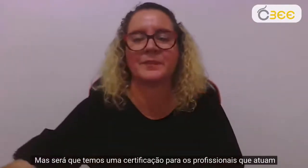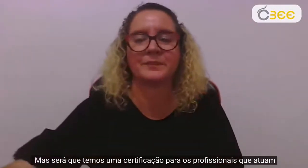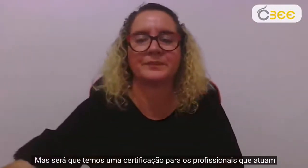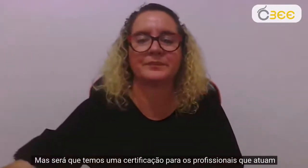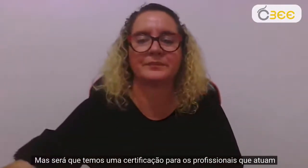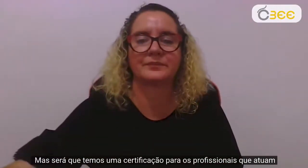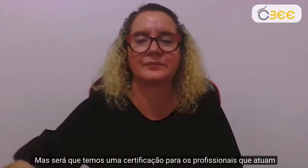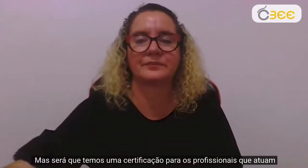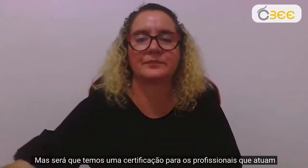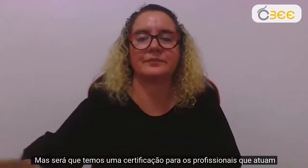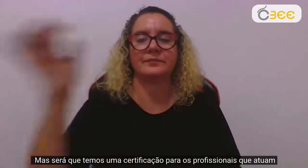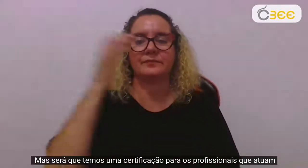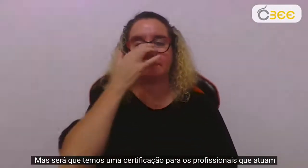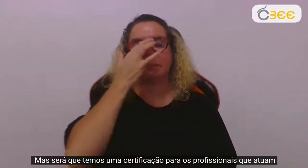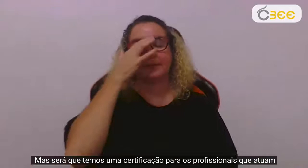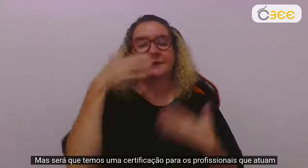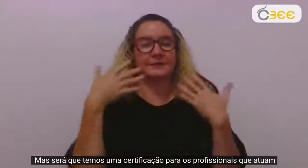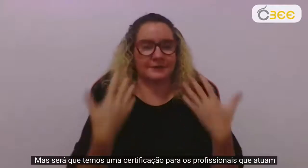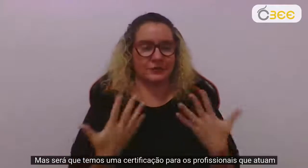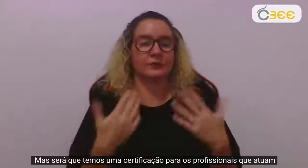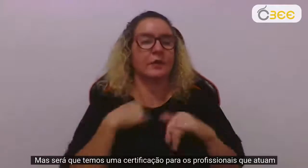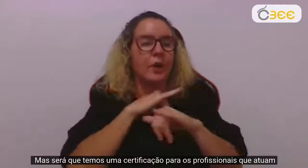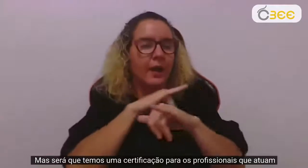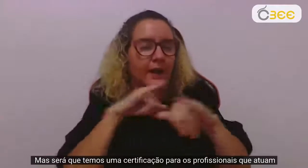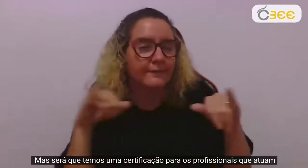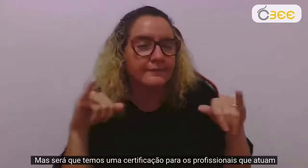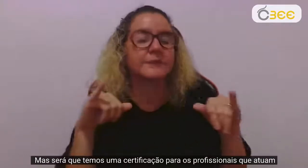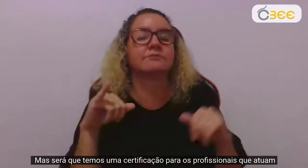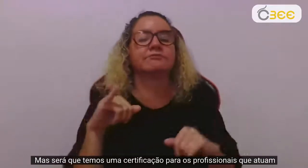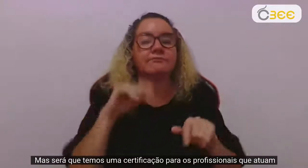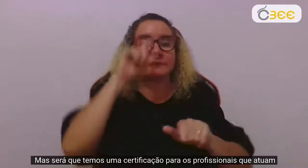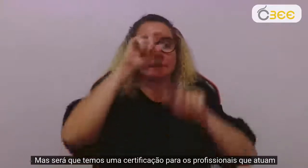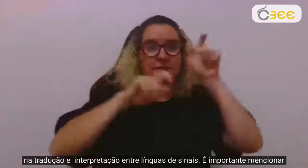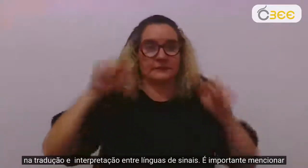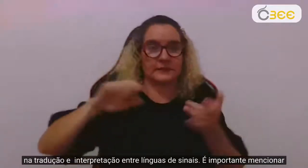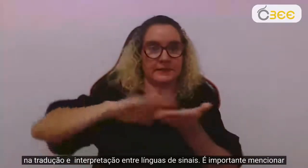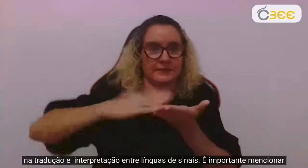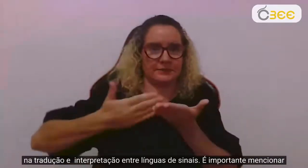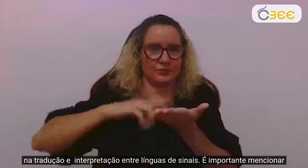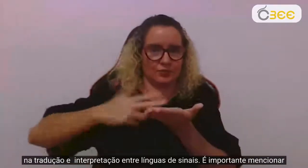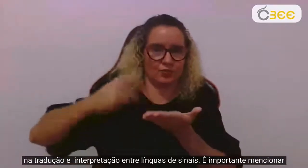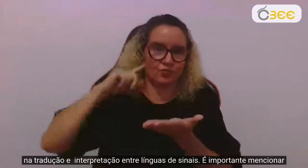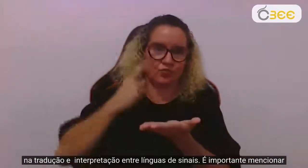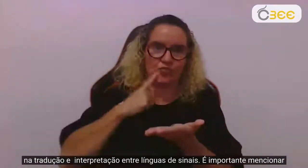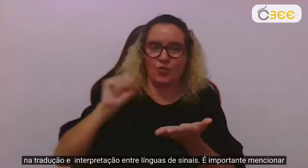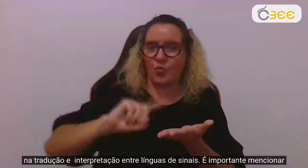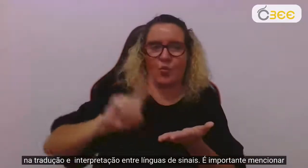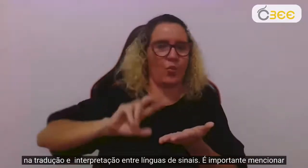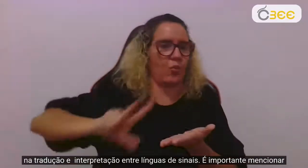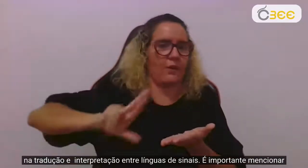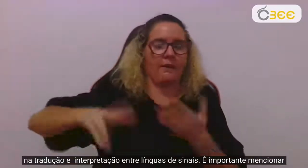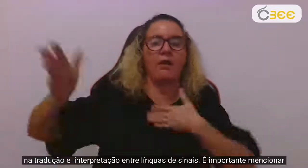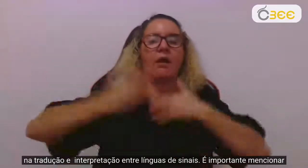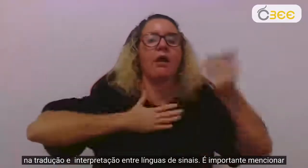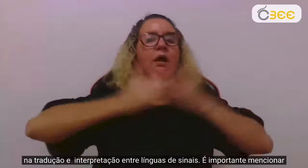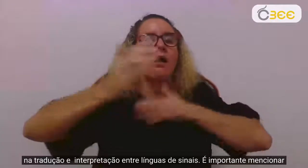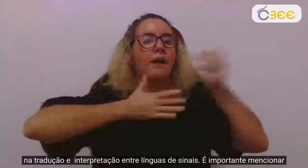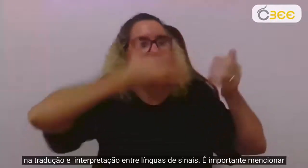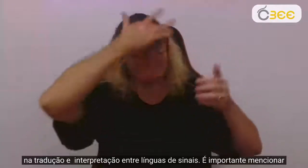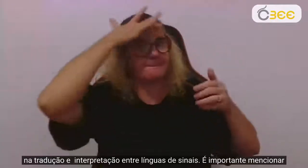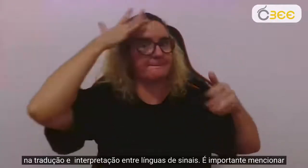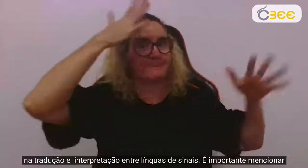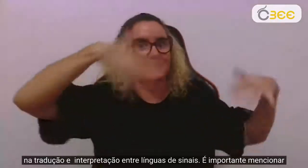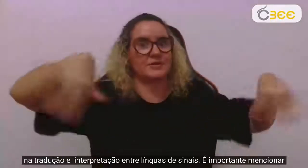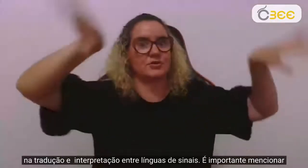Mas será que temos uma certificação para os profissionais que atuam na tradução e interpretação entre línguas de